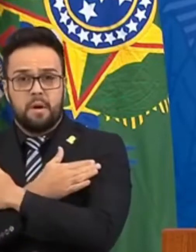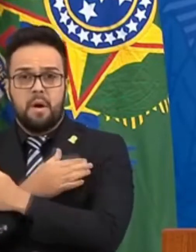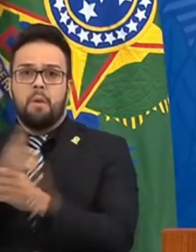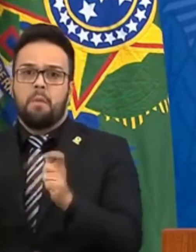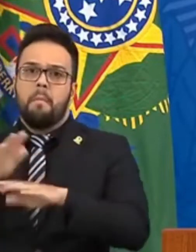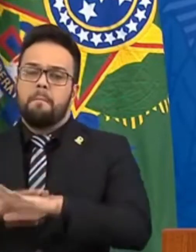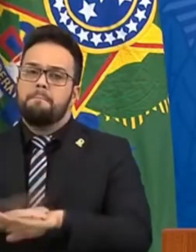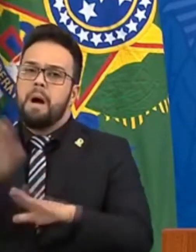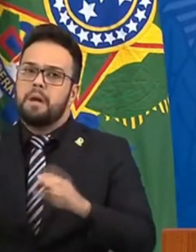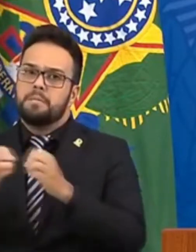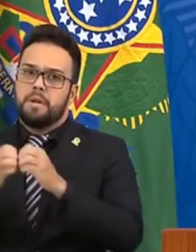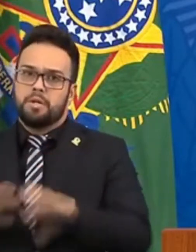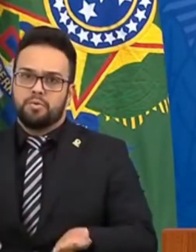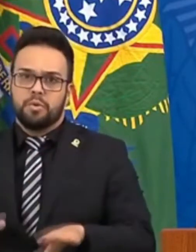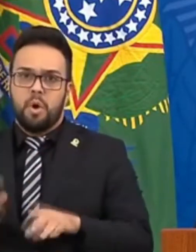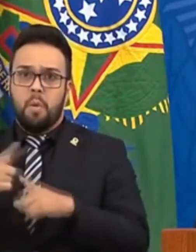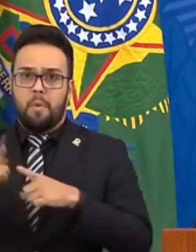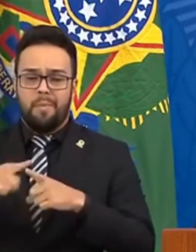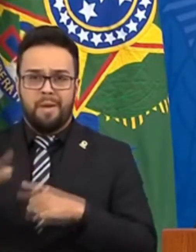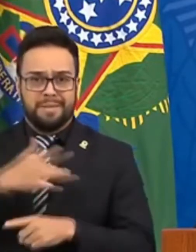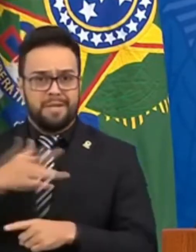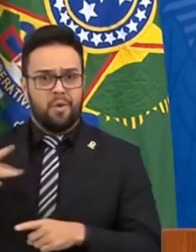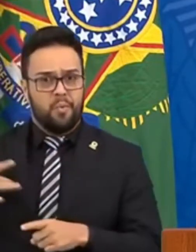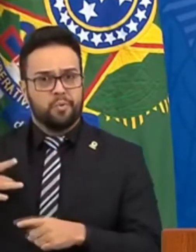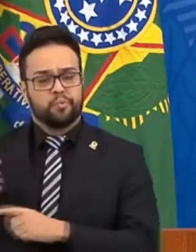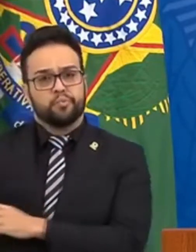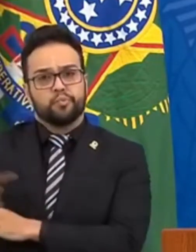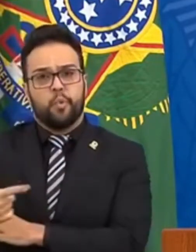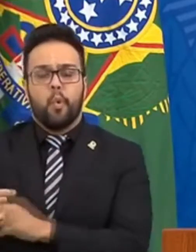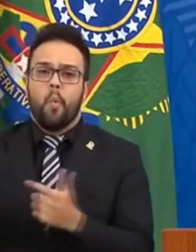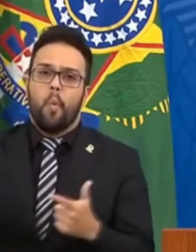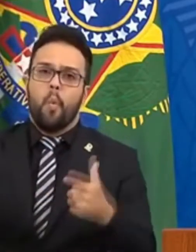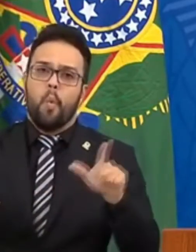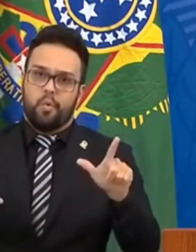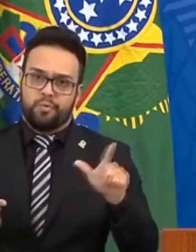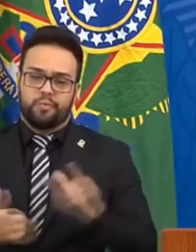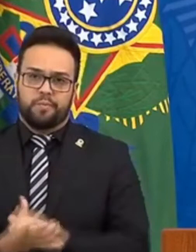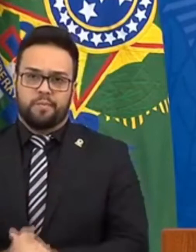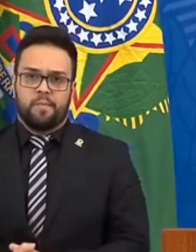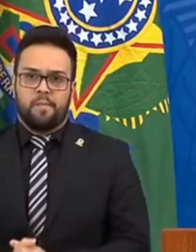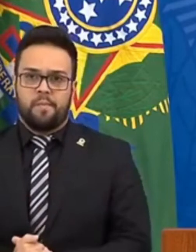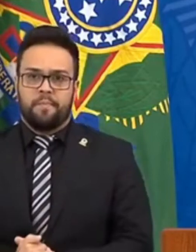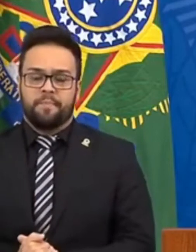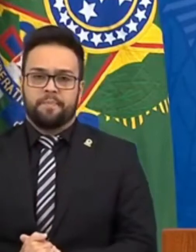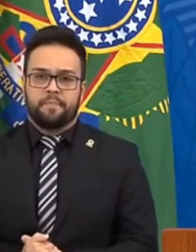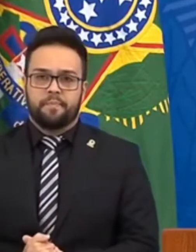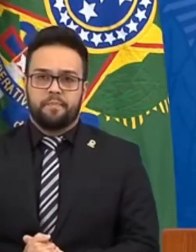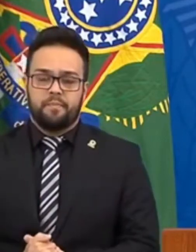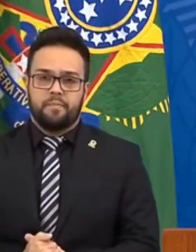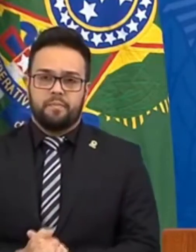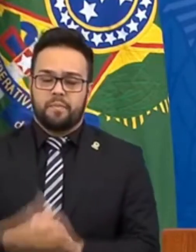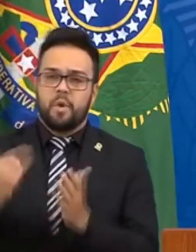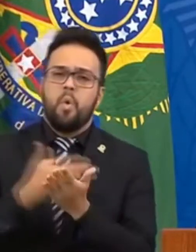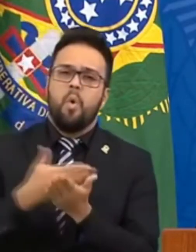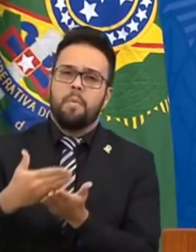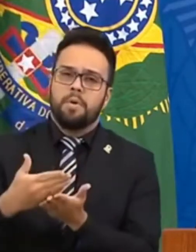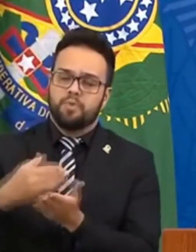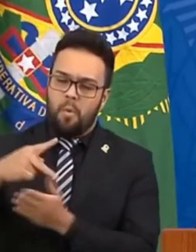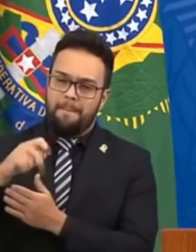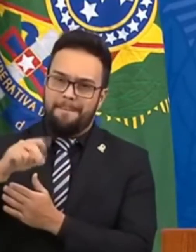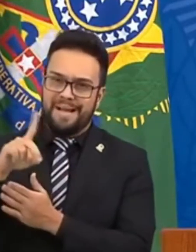é de saúde do que uma outra empregada bom e desde o começo da